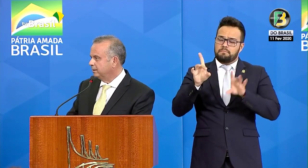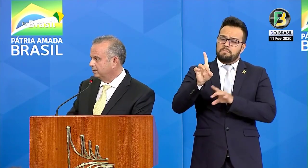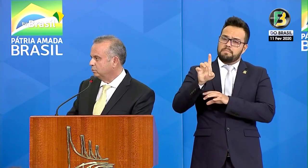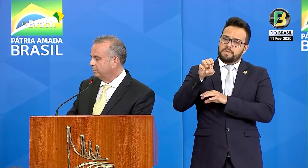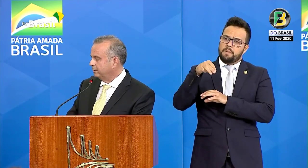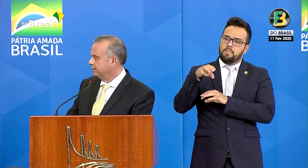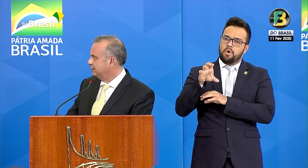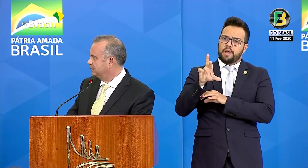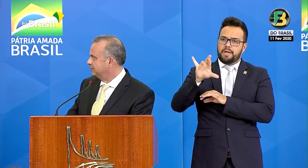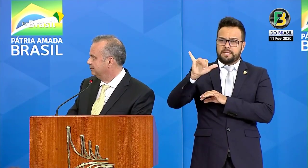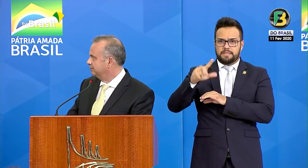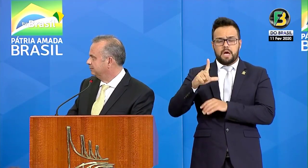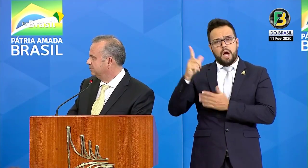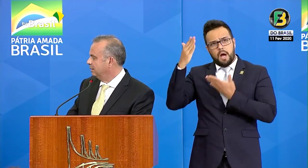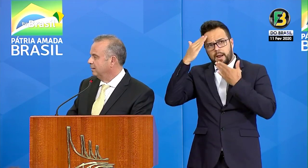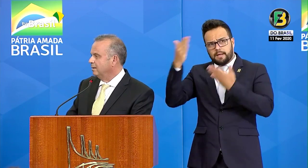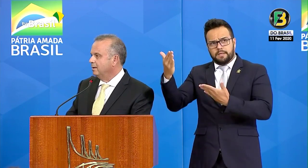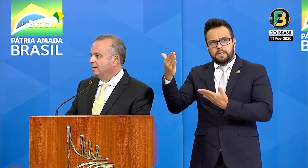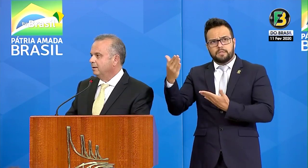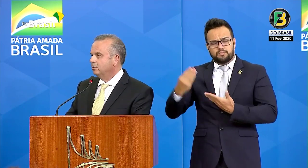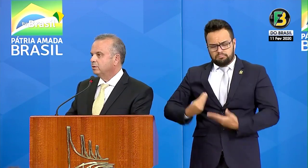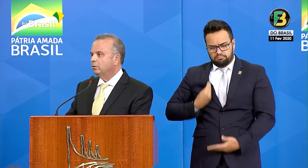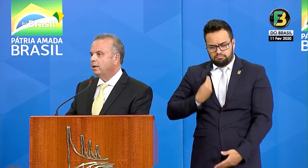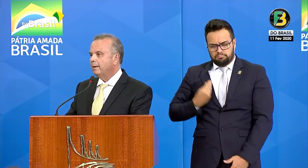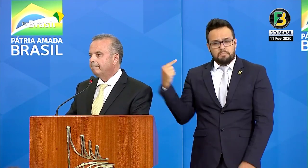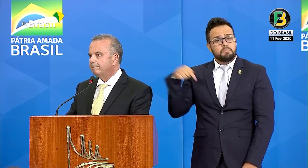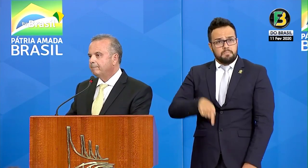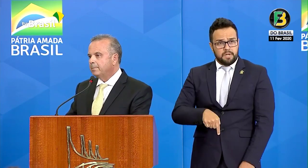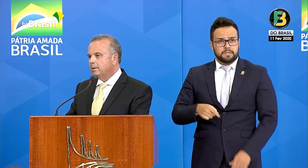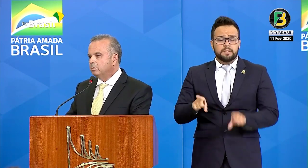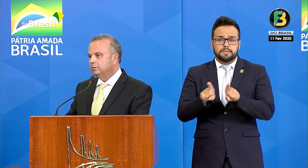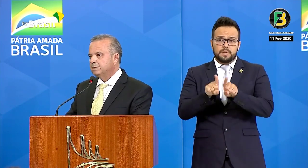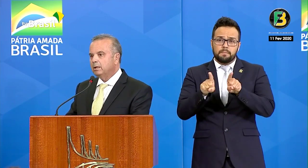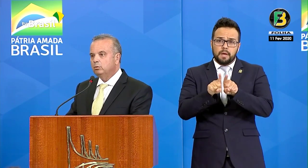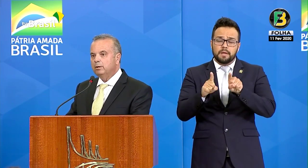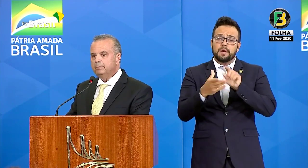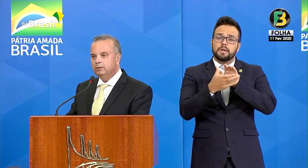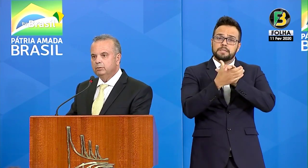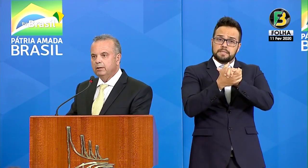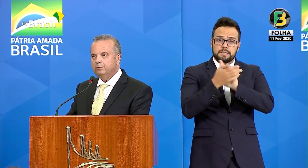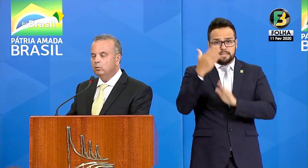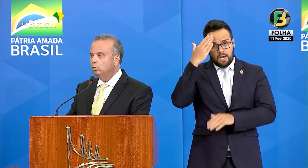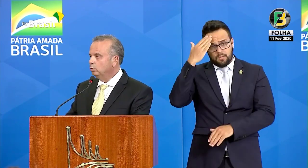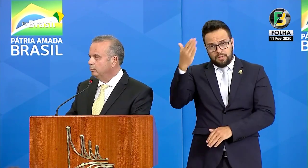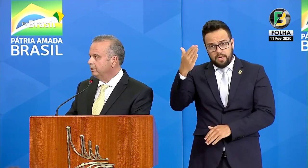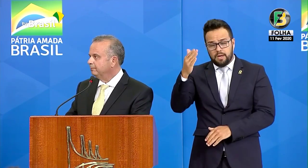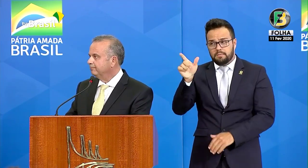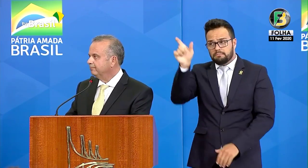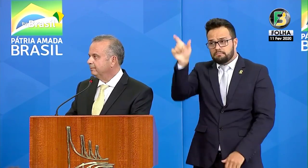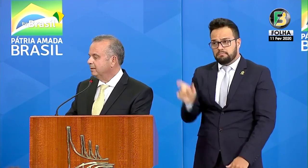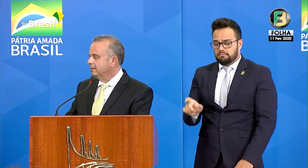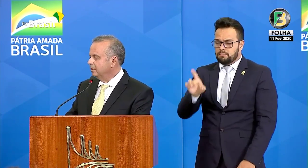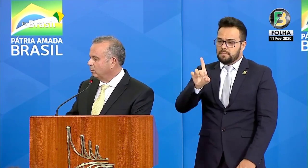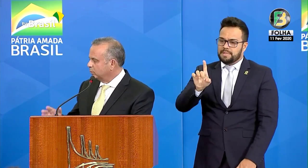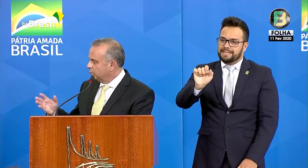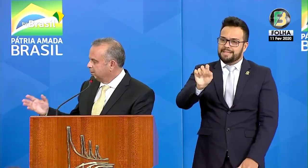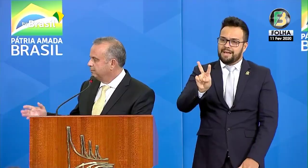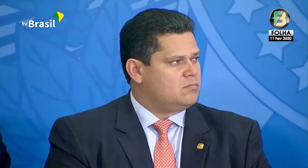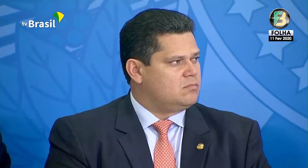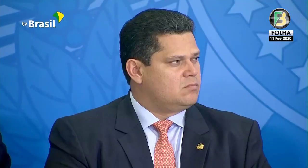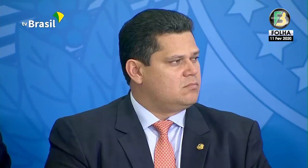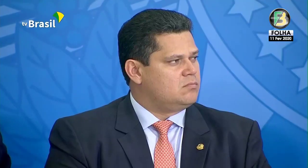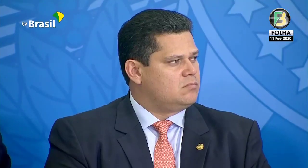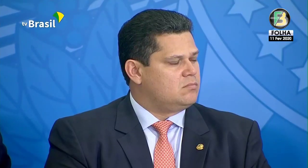Agradeço, presidente, a sua presença. Quero saudar o senador amigo Davi Alcolumbre, que com a